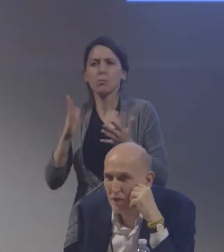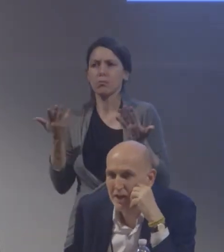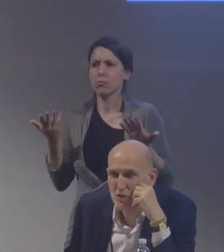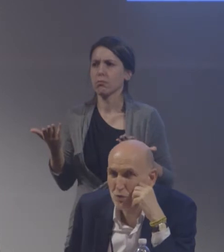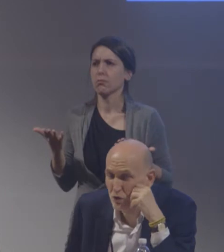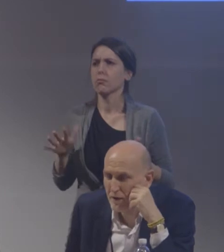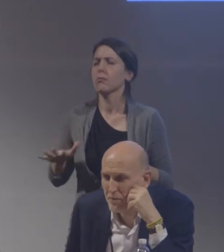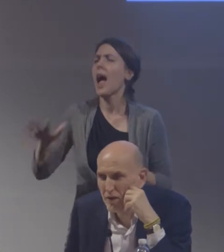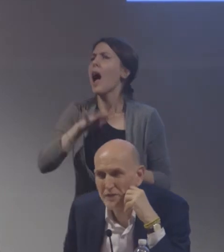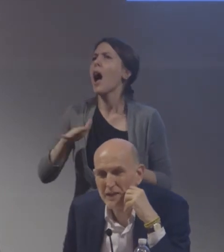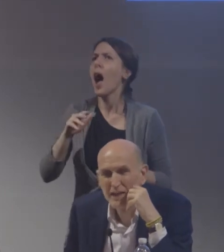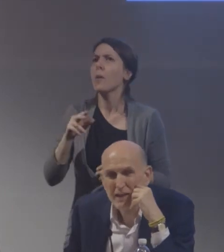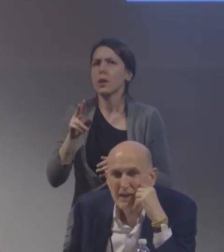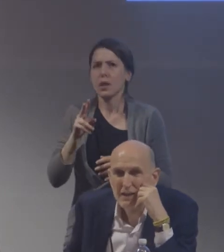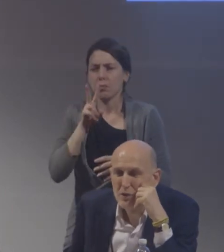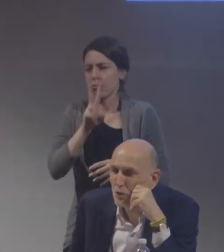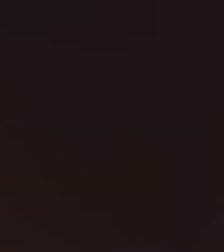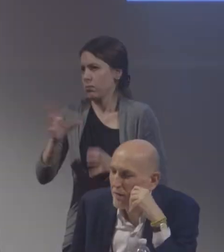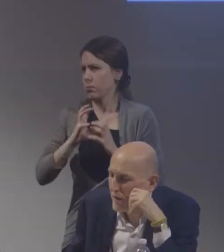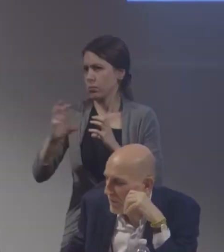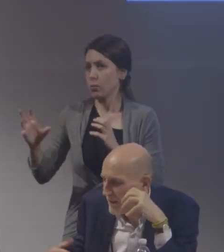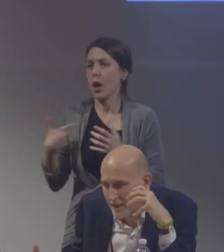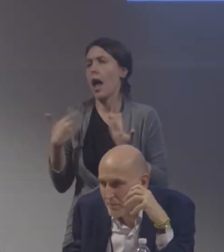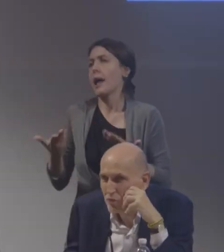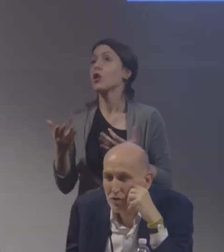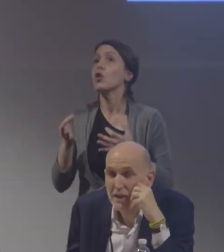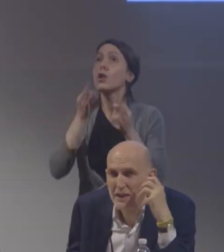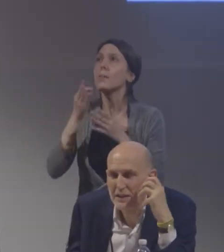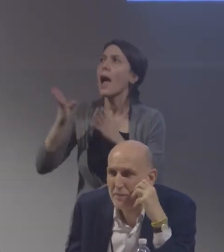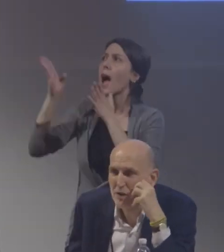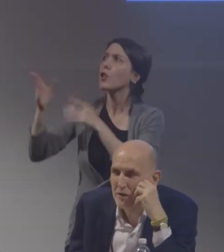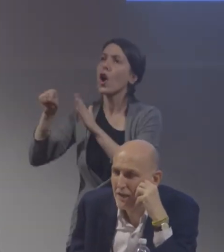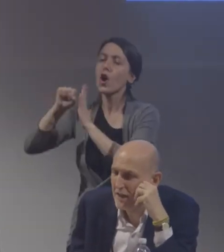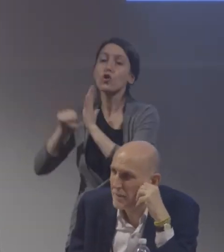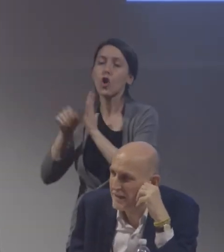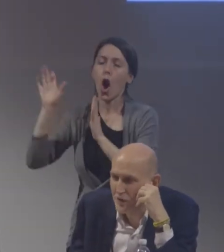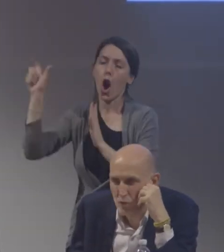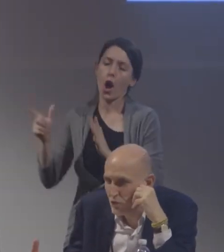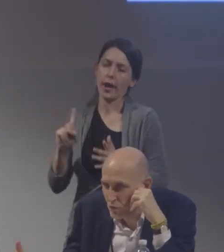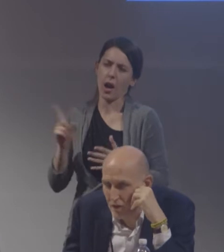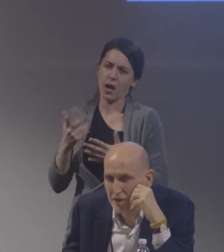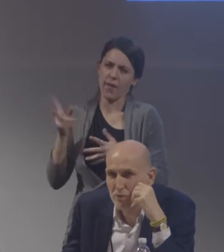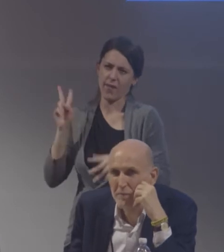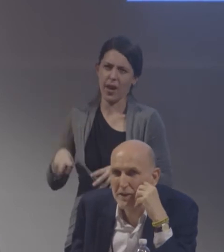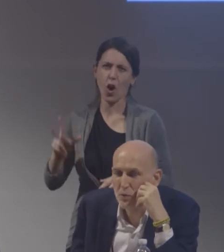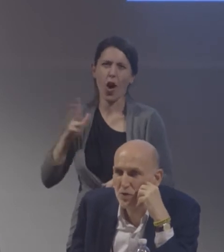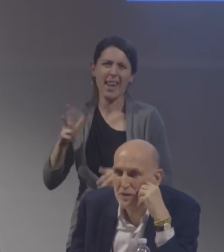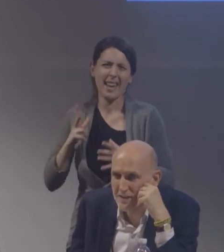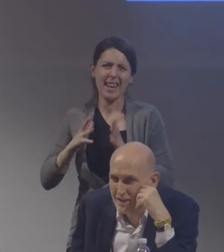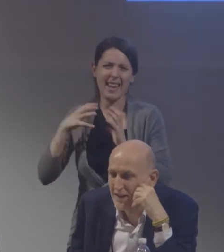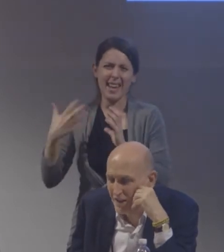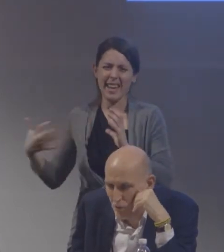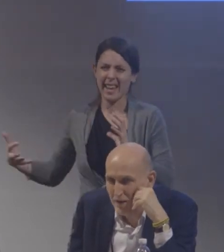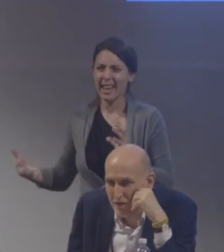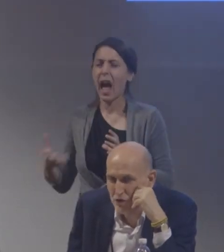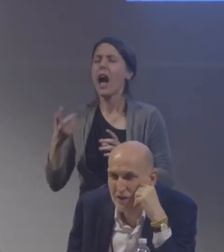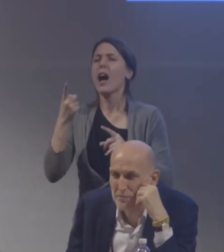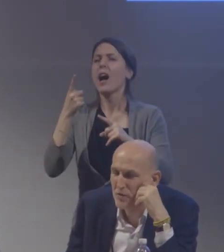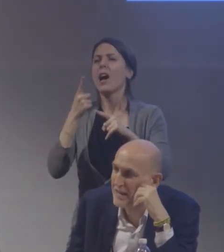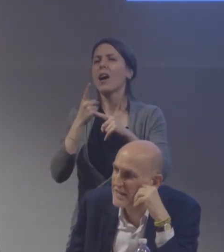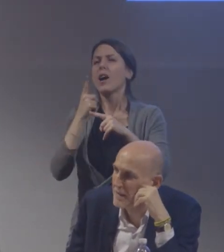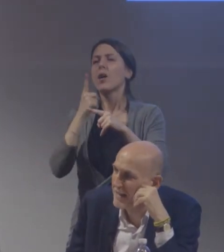farò qui il riassunto della biografia di Tullio De Mauro, perché è molto ricca e spero in larga parte conosciuta. Naturalmente uno di questi terreni in cui